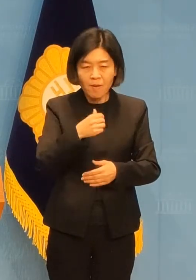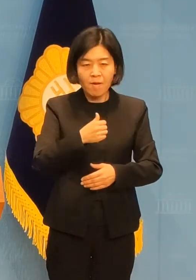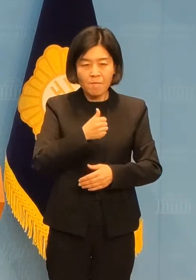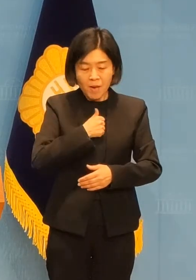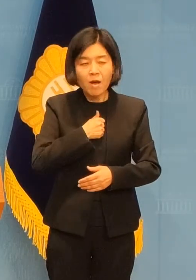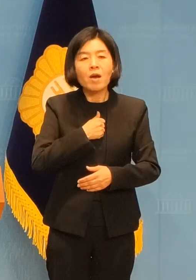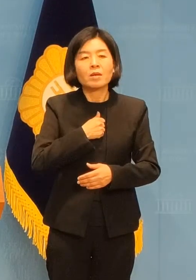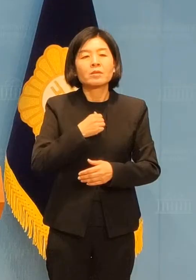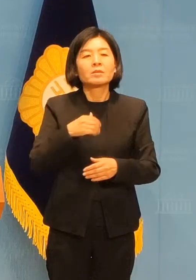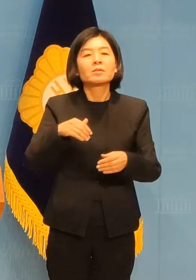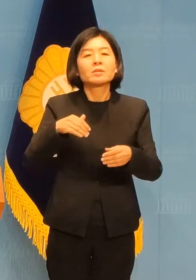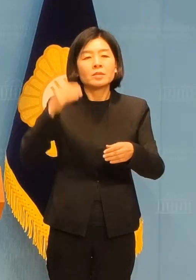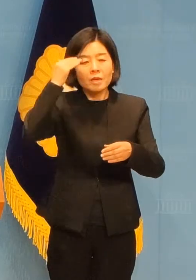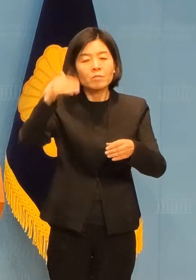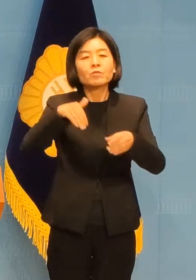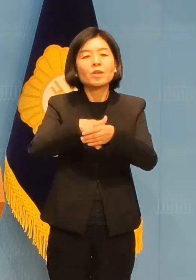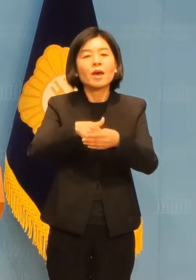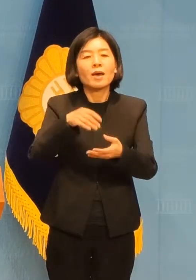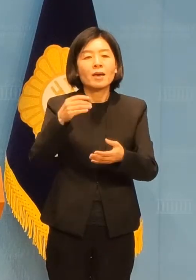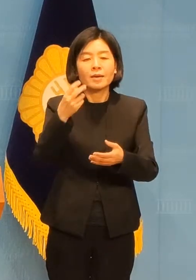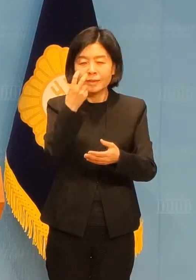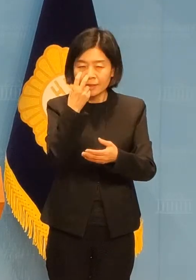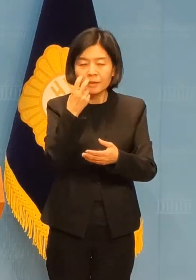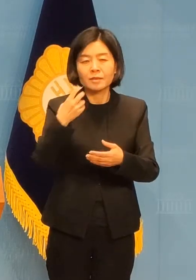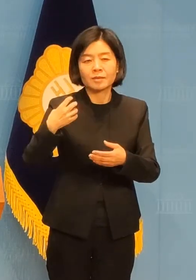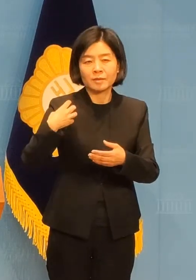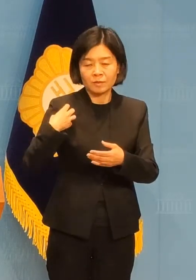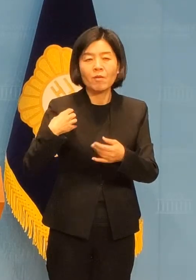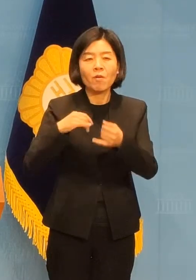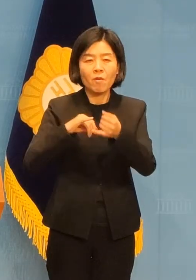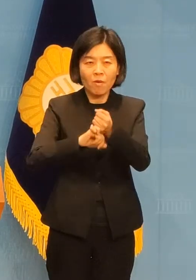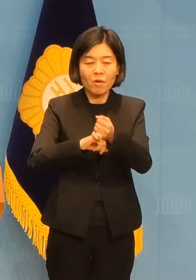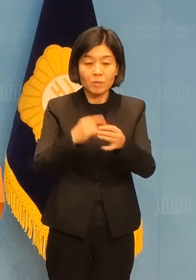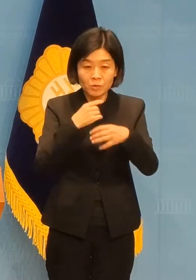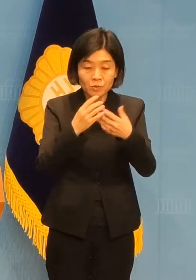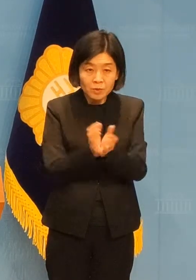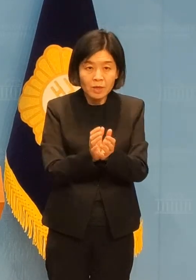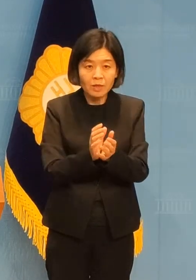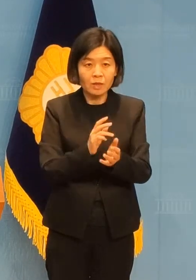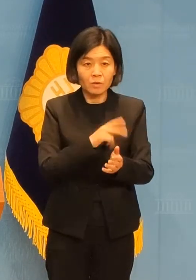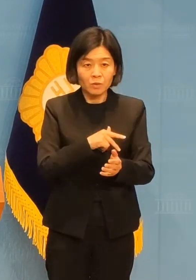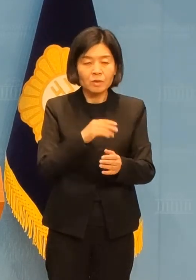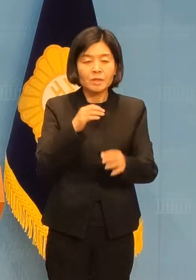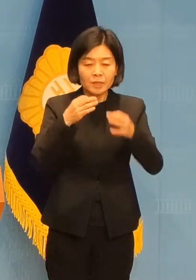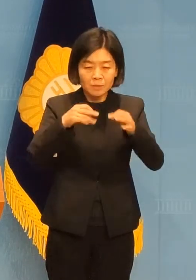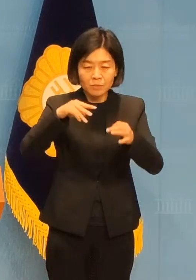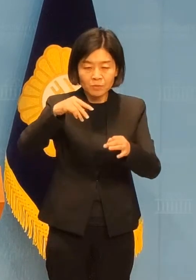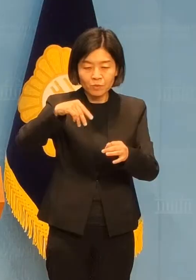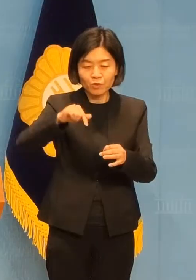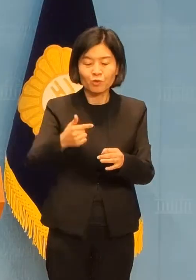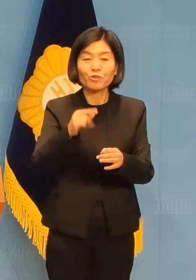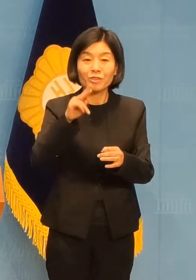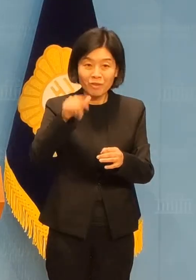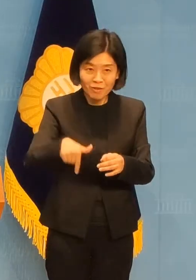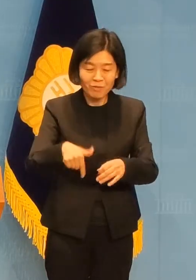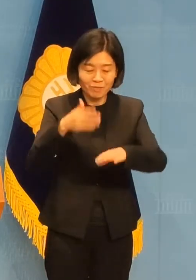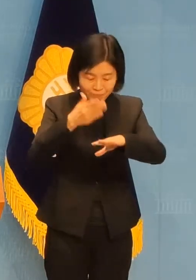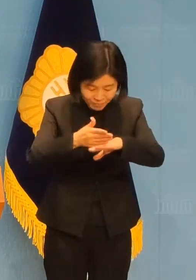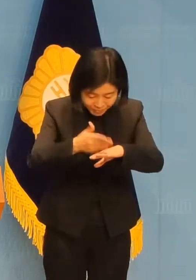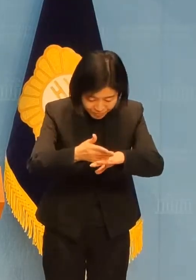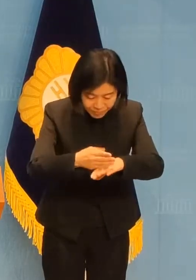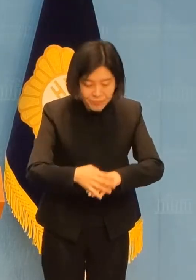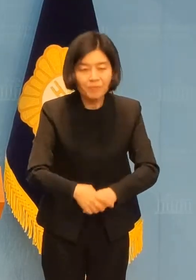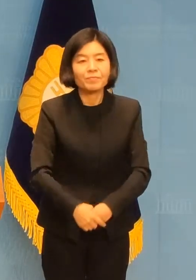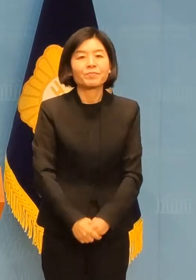지키는 것입니다. 2015년 11월 14일 더불어민주당 수원정 국회의원 김준혁. 감사합니다.